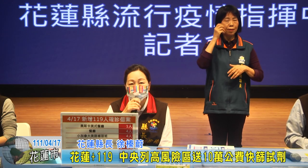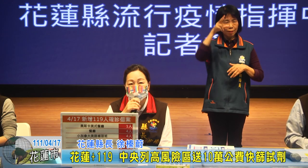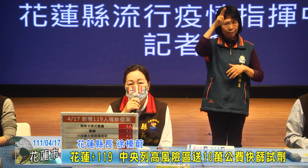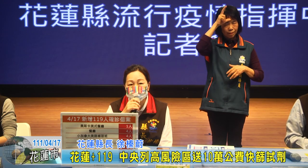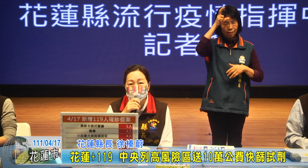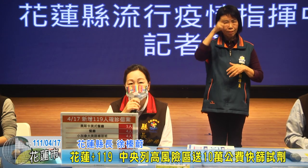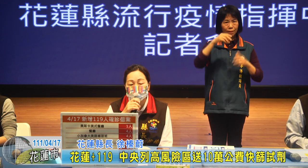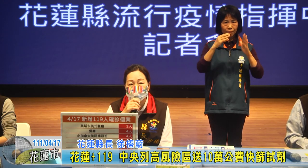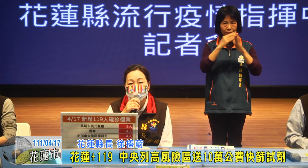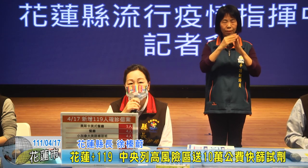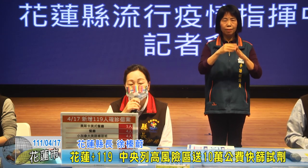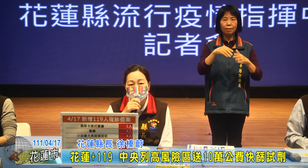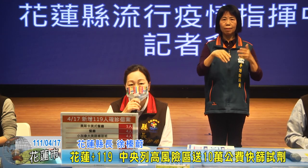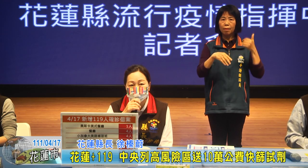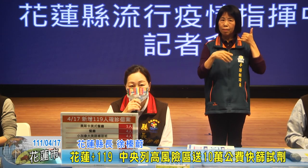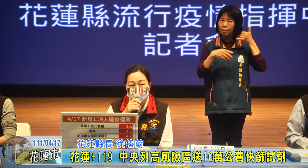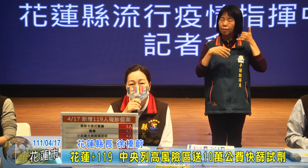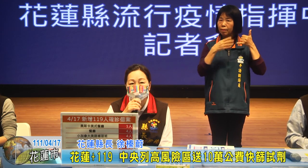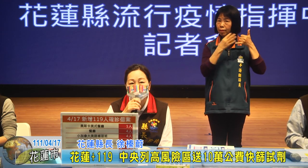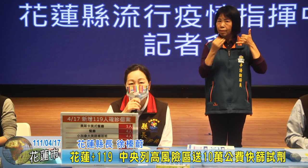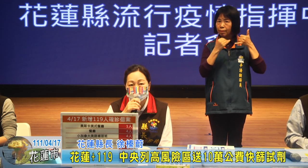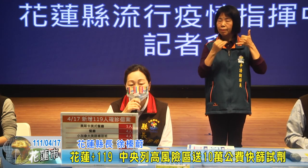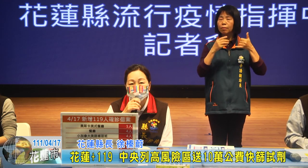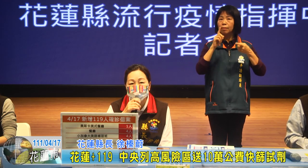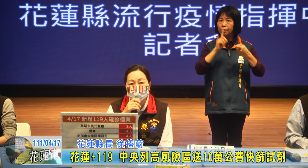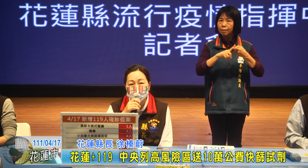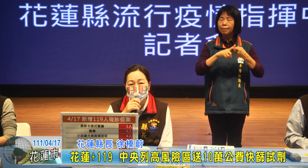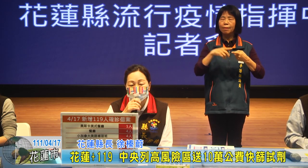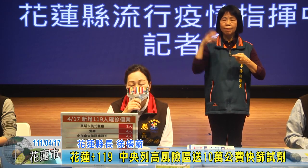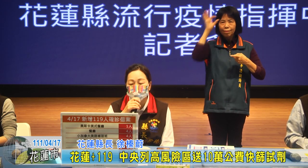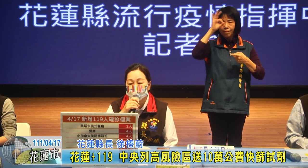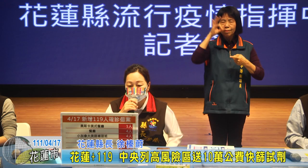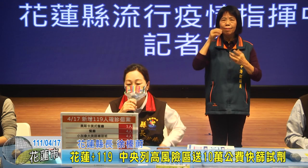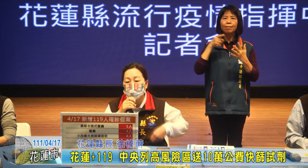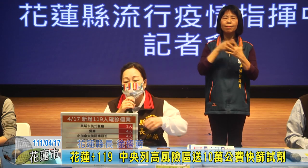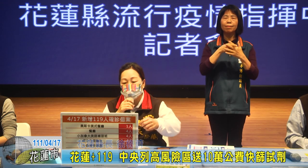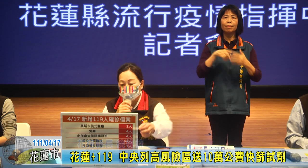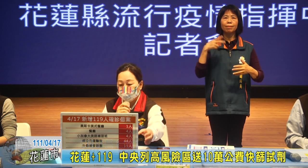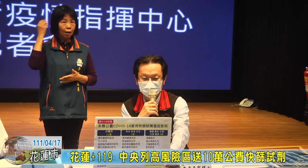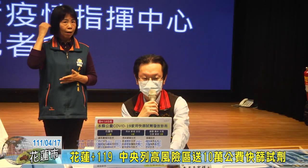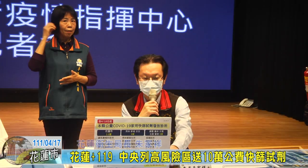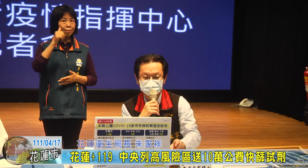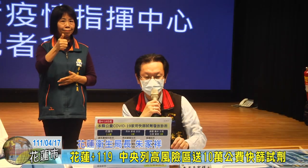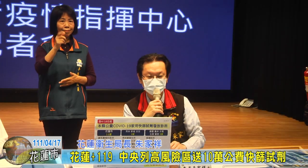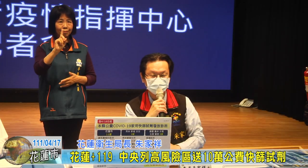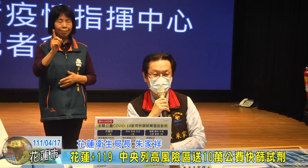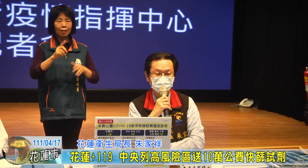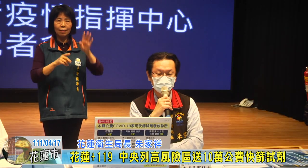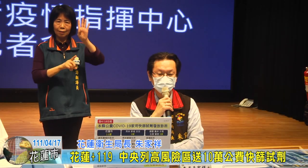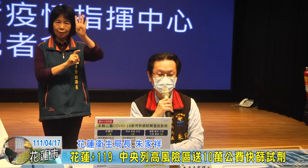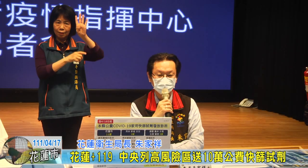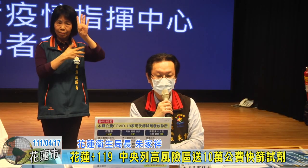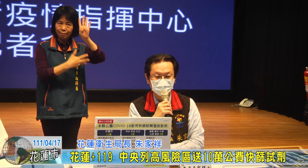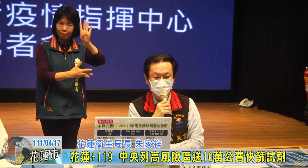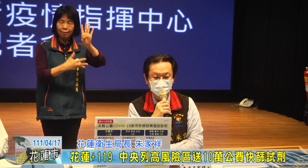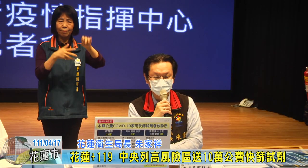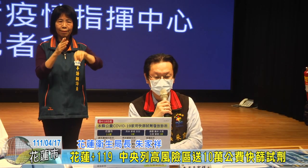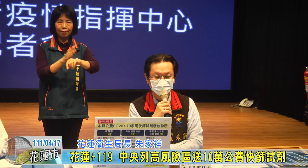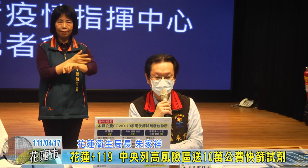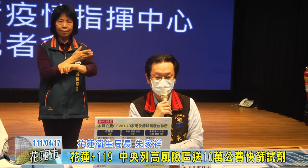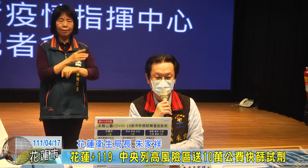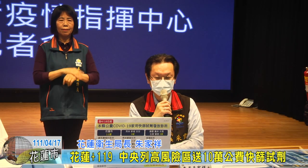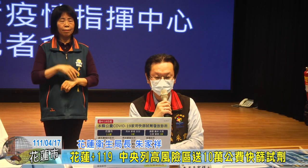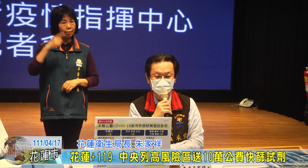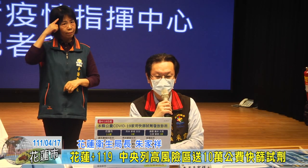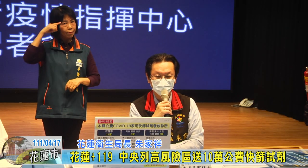协助把正确的电话把它找出来，再由卫生局来做疫调。 那从4月18号开始，就